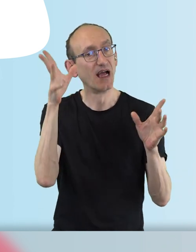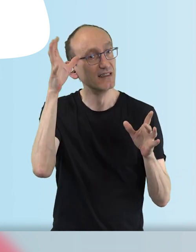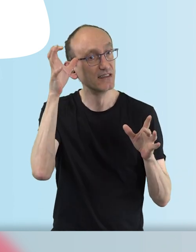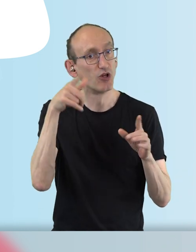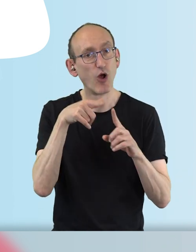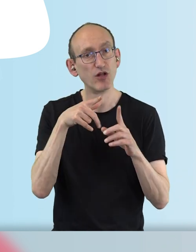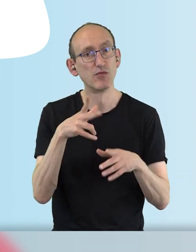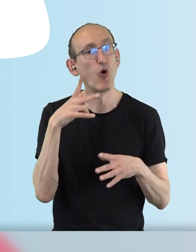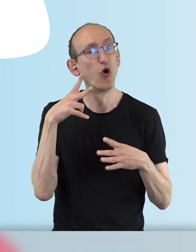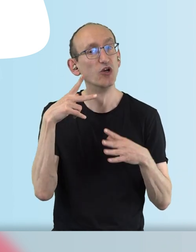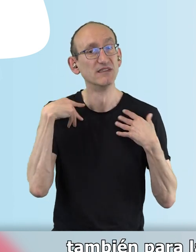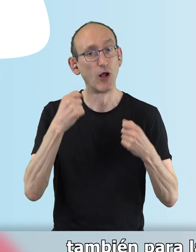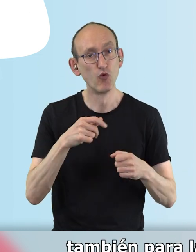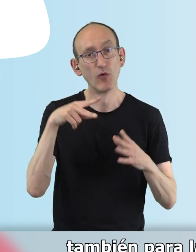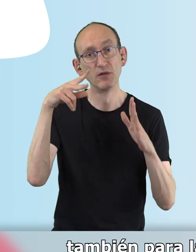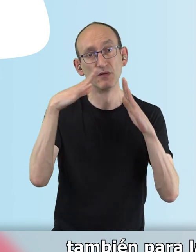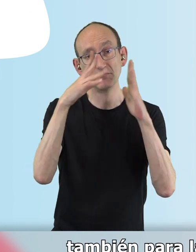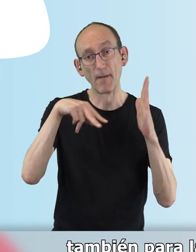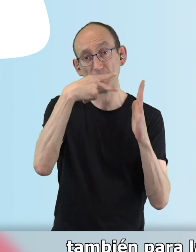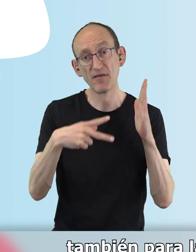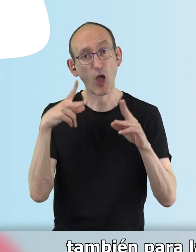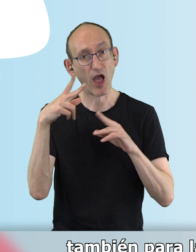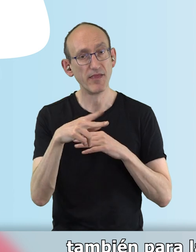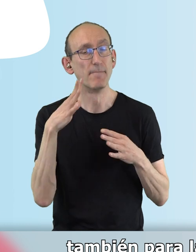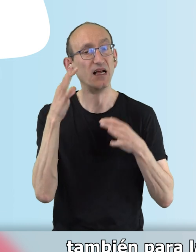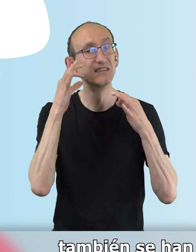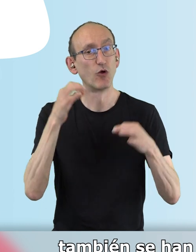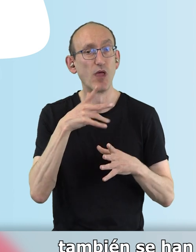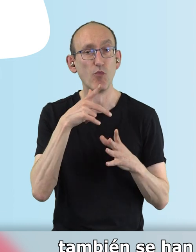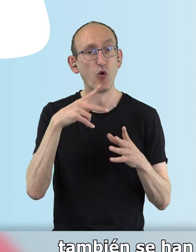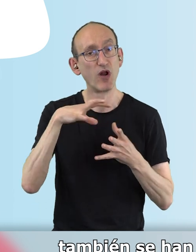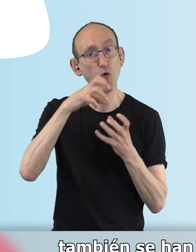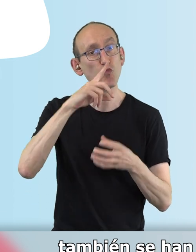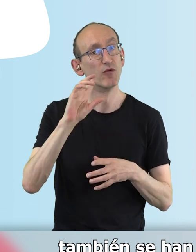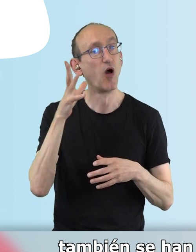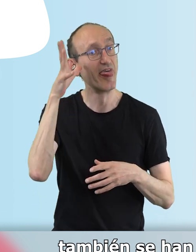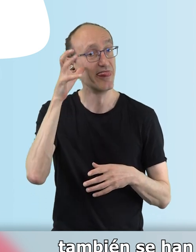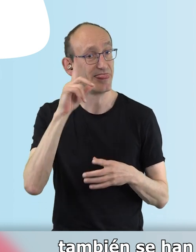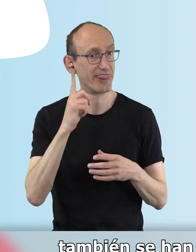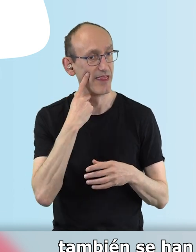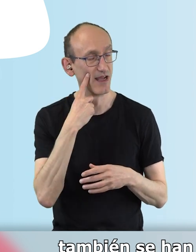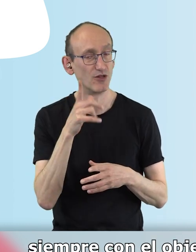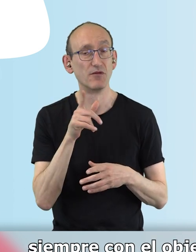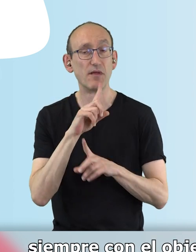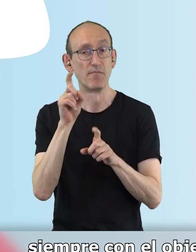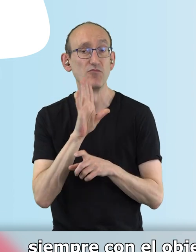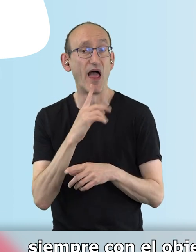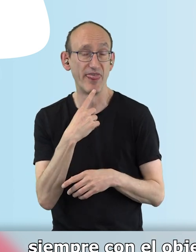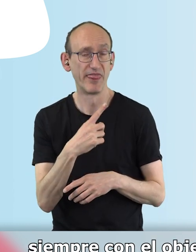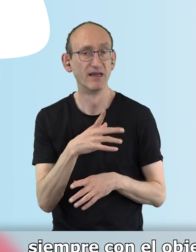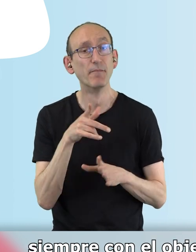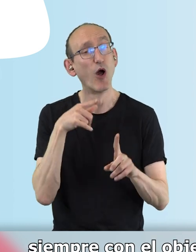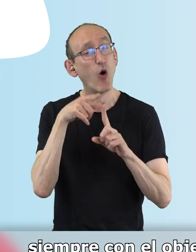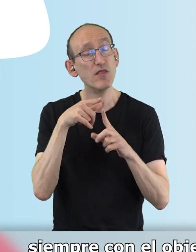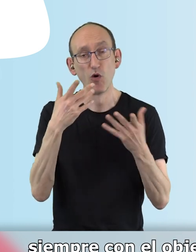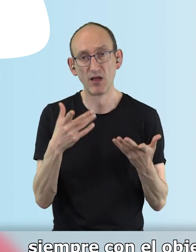para la salud, prevención de caídas, también para la seguridad con detector de humos, también se han mencionado en las anteriores preguntas. Siempre